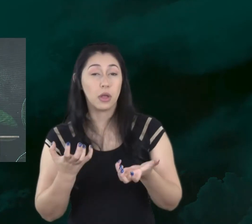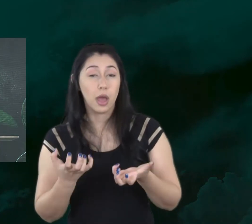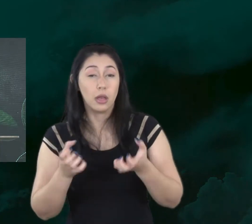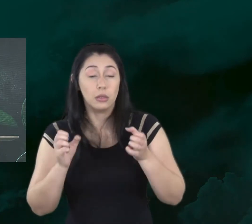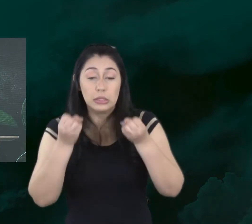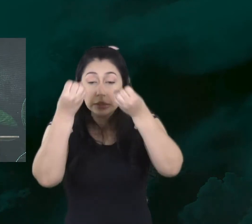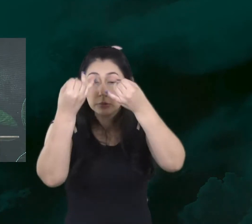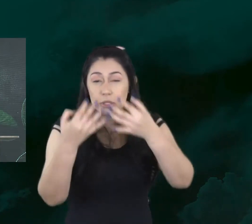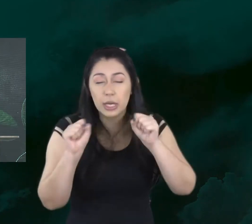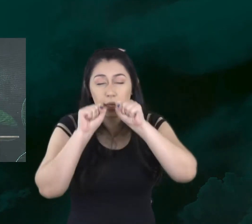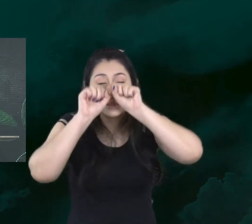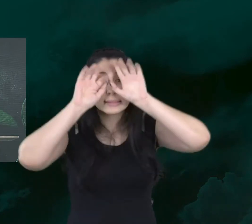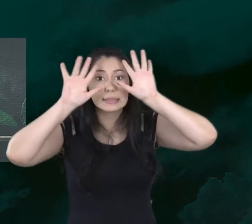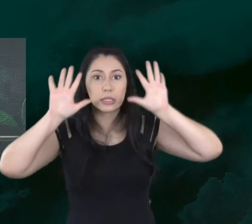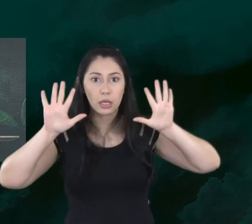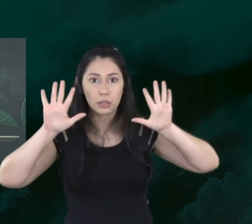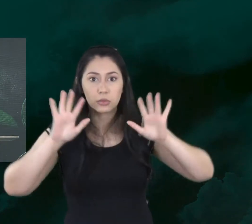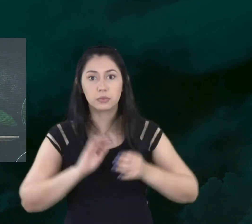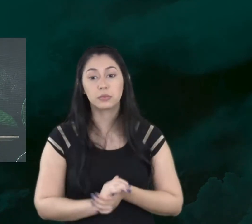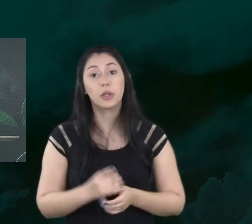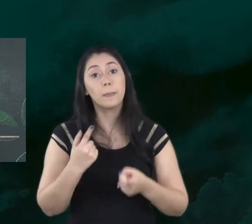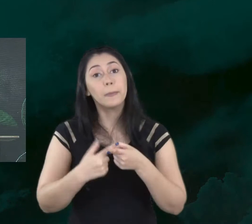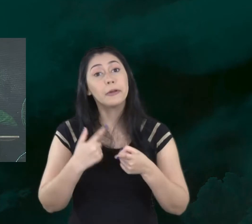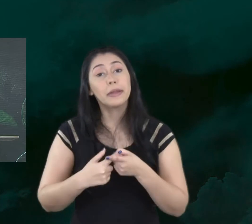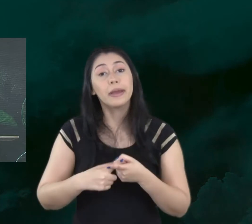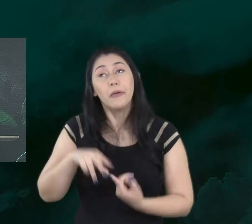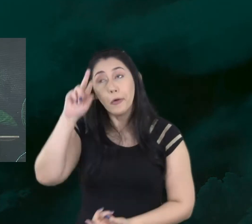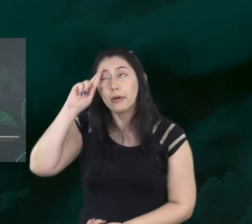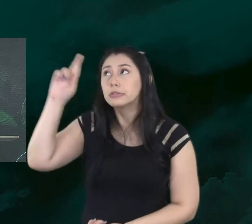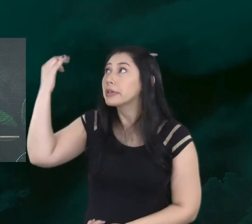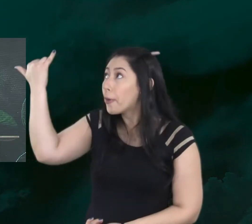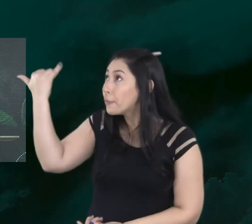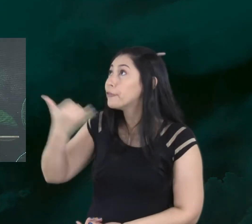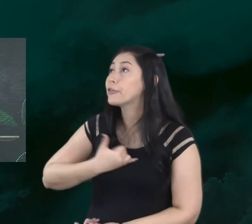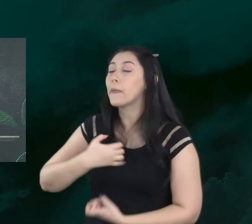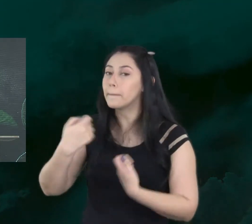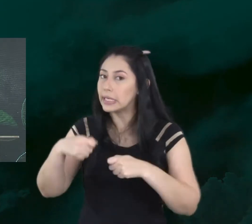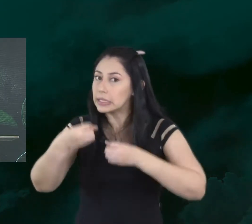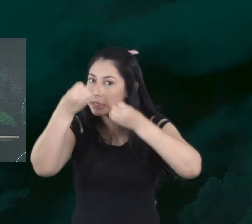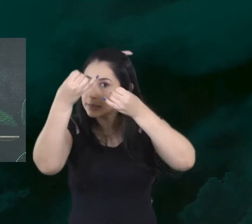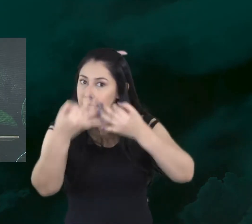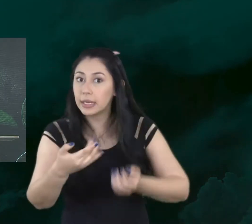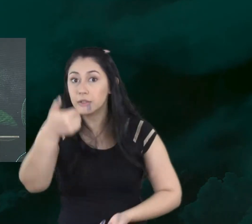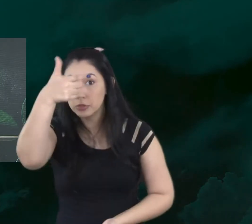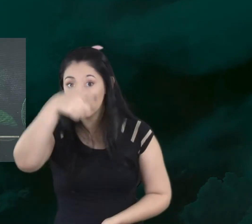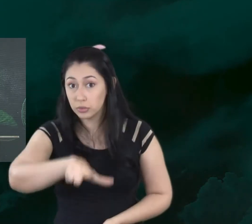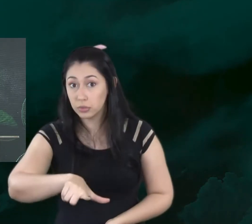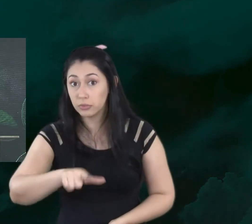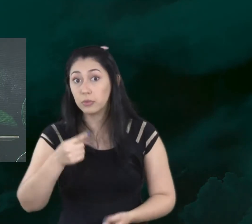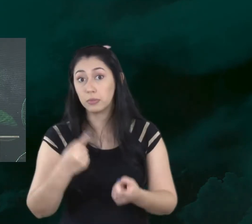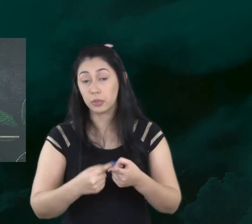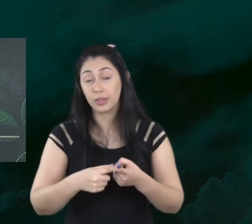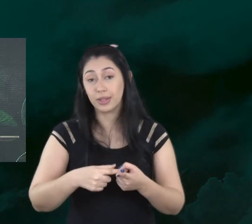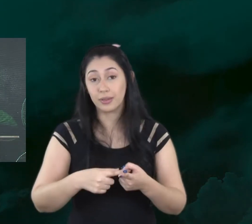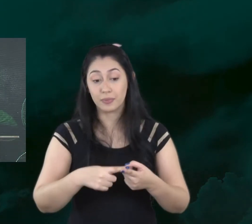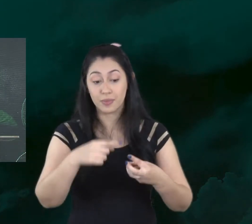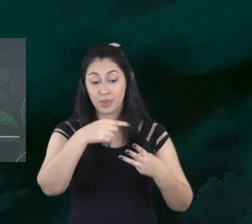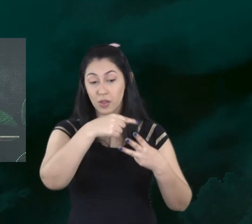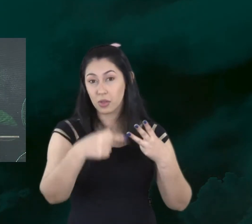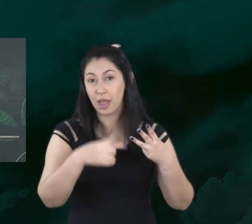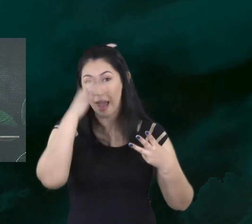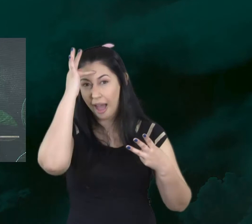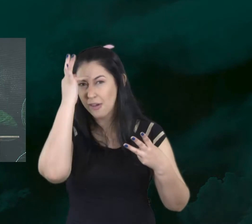claro para vocês, porque o Senhor me fez voltar a falar sobre isso, porque a fé, o amor e